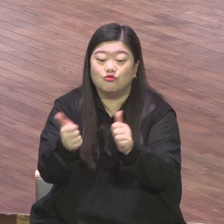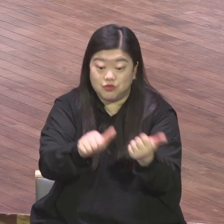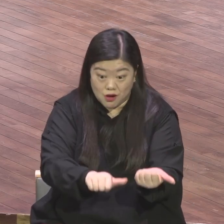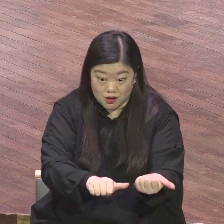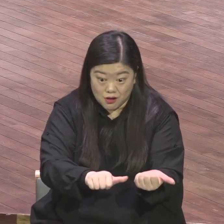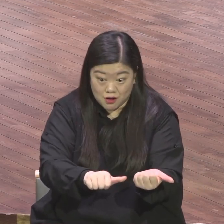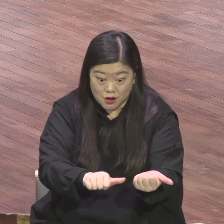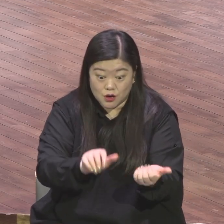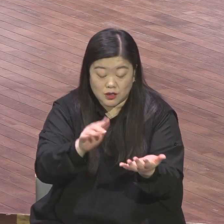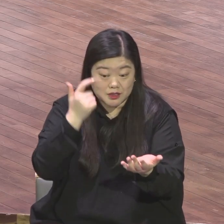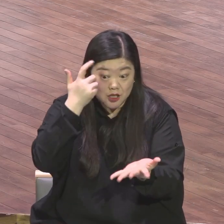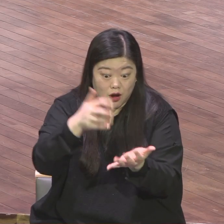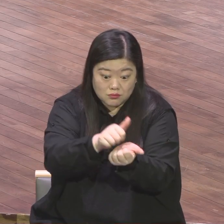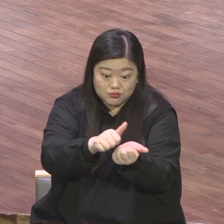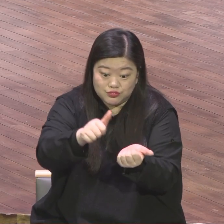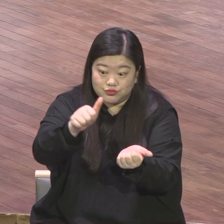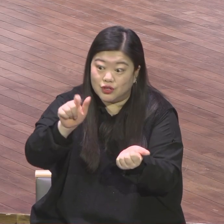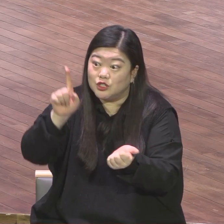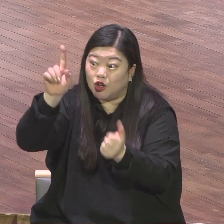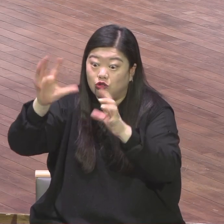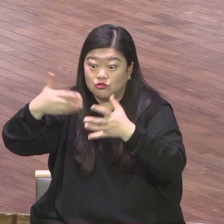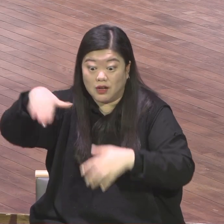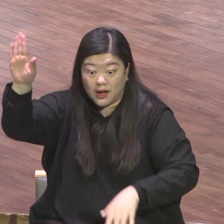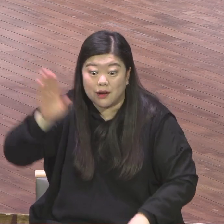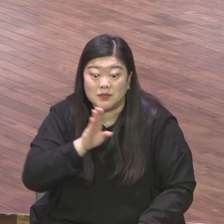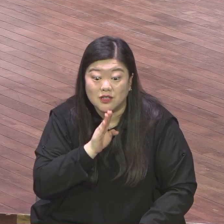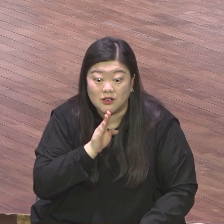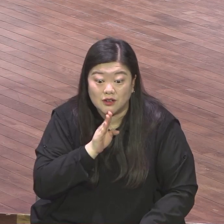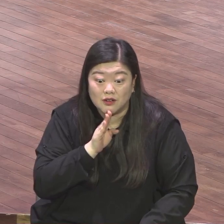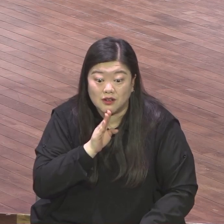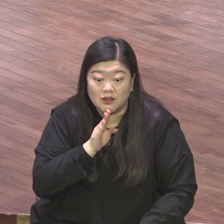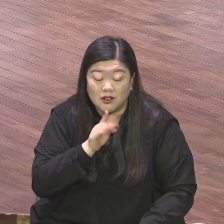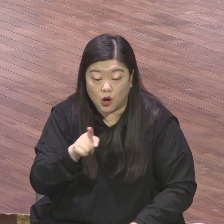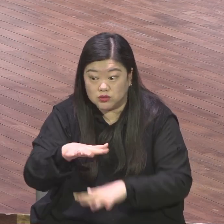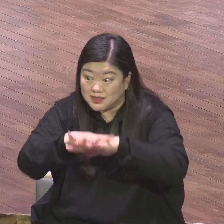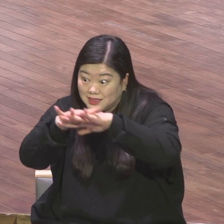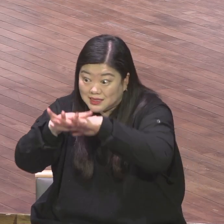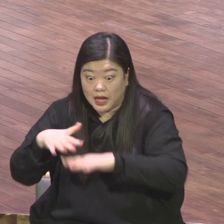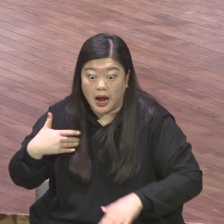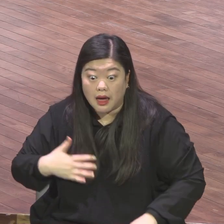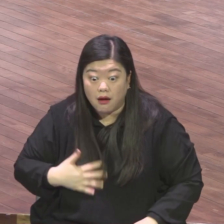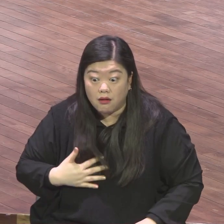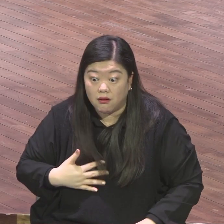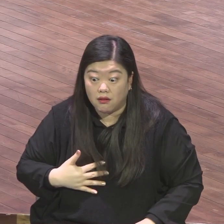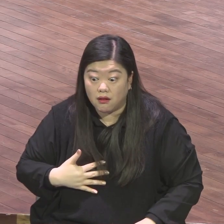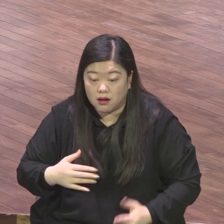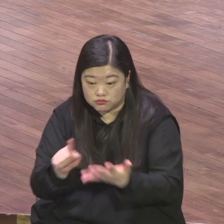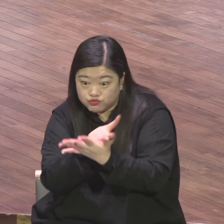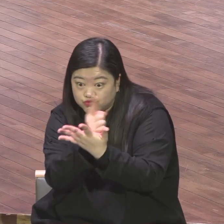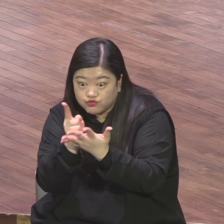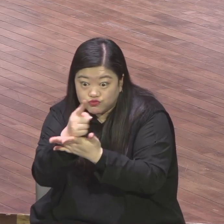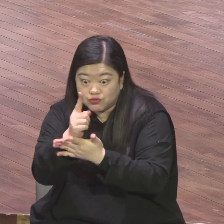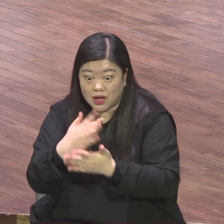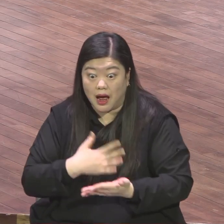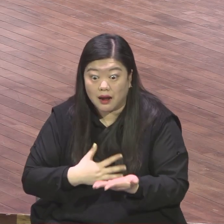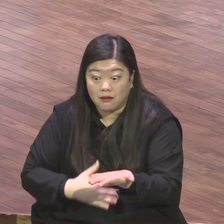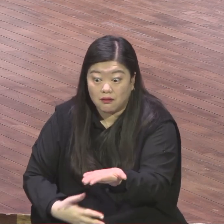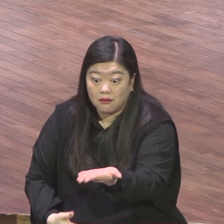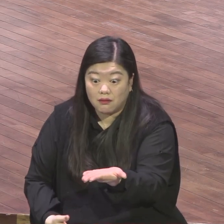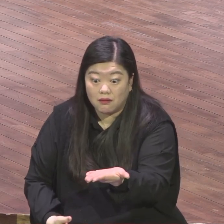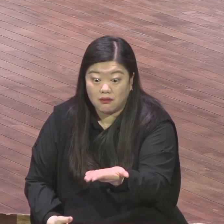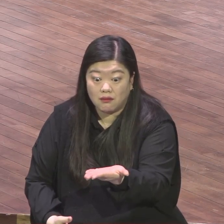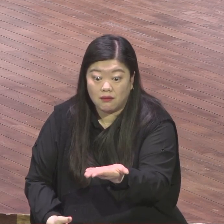거요? 내가 길을 알아야 천국까지. 천국으로 가지게 됩니다.